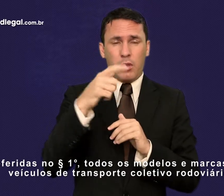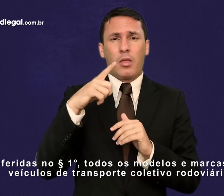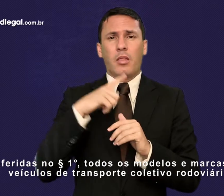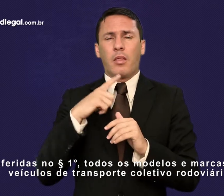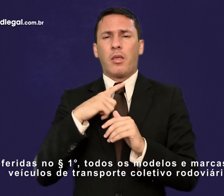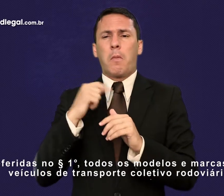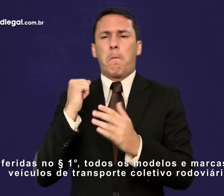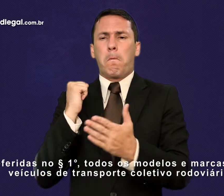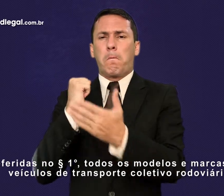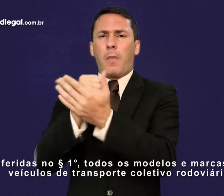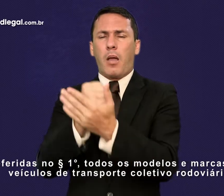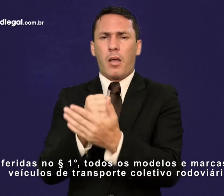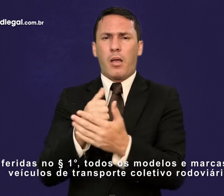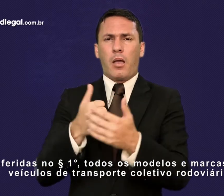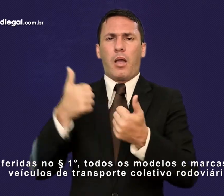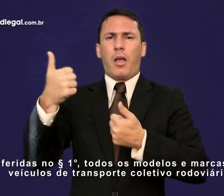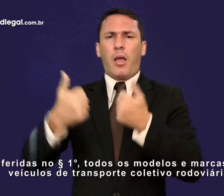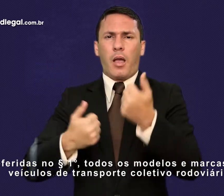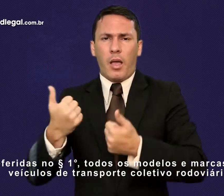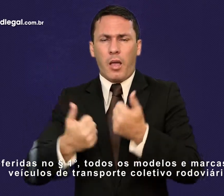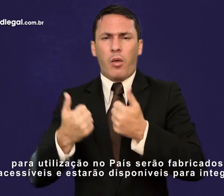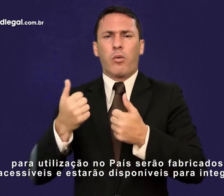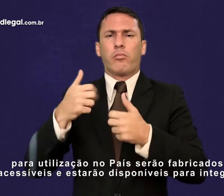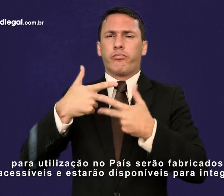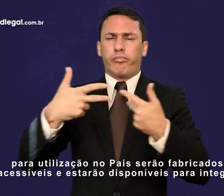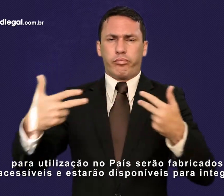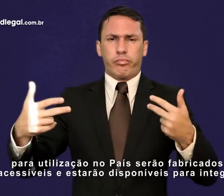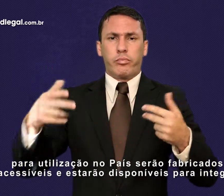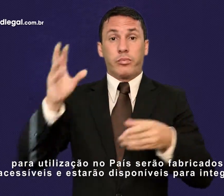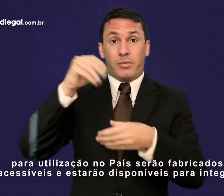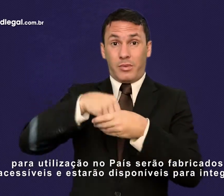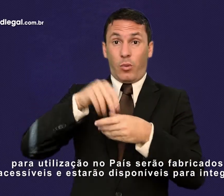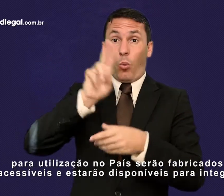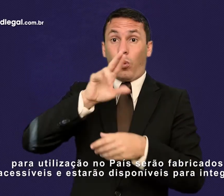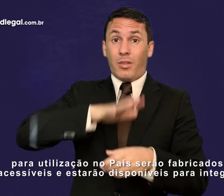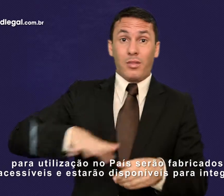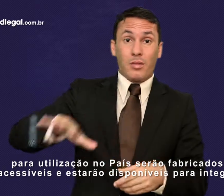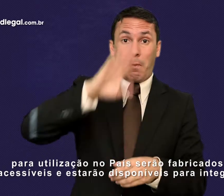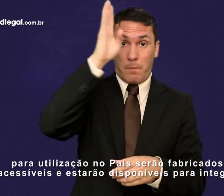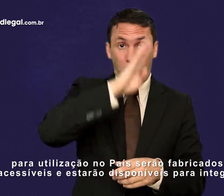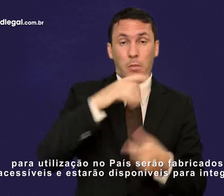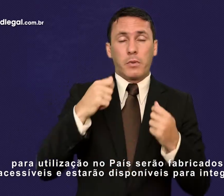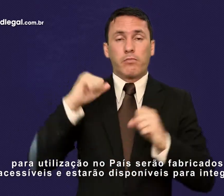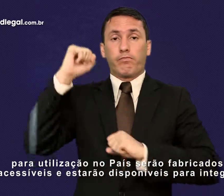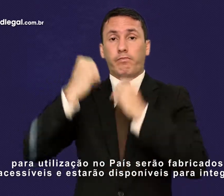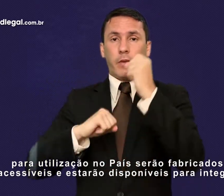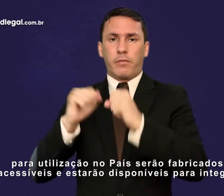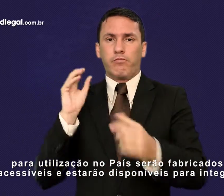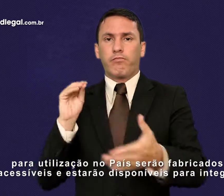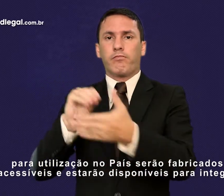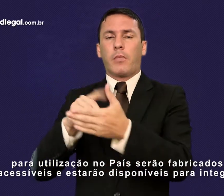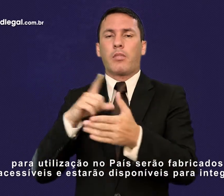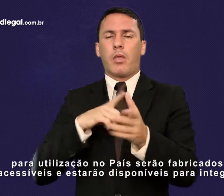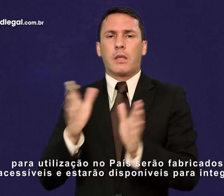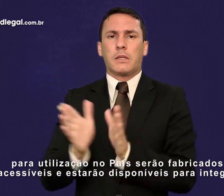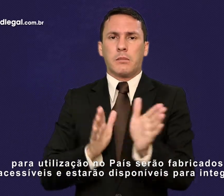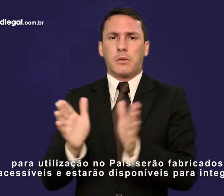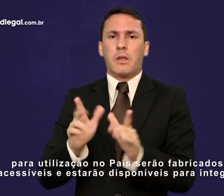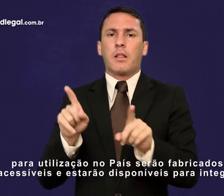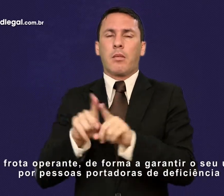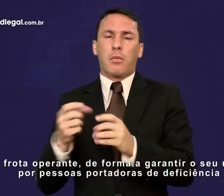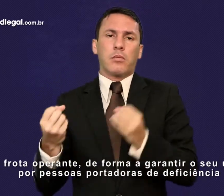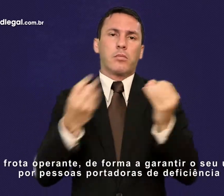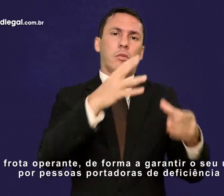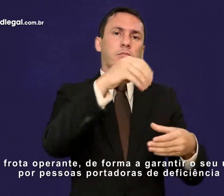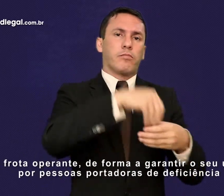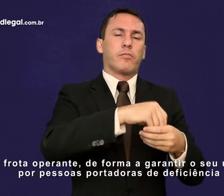e marcas de veículos de transporte coletivo rodoviário para utilização no país serão fabricados acessíveis e estarão disponíveis para